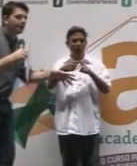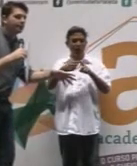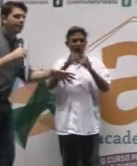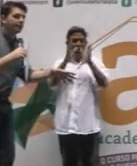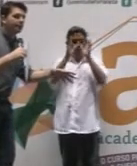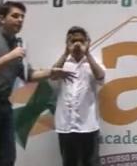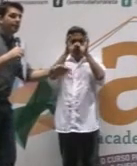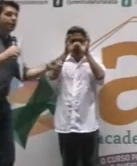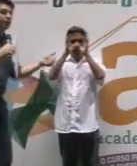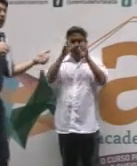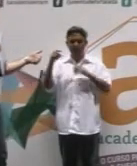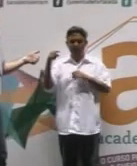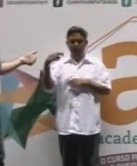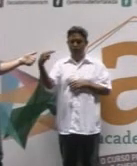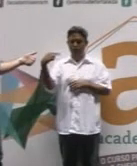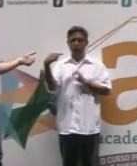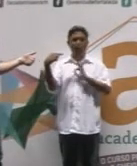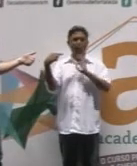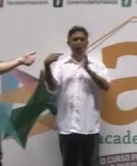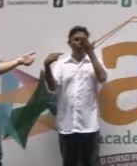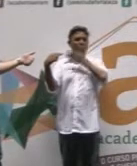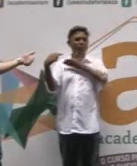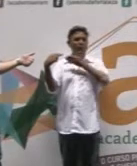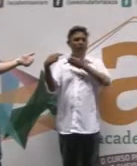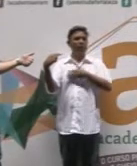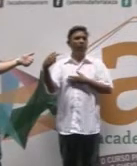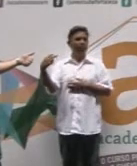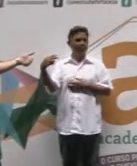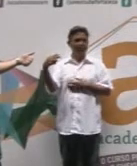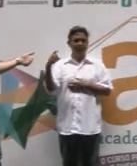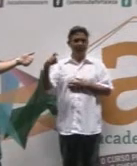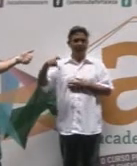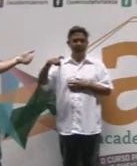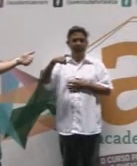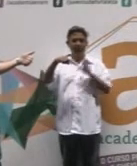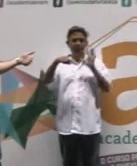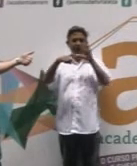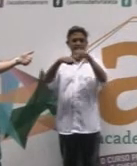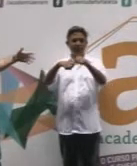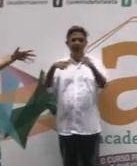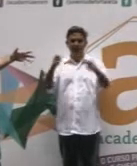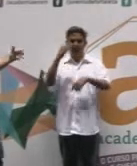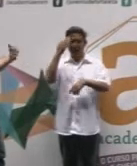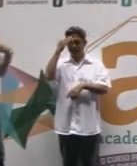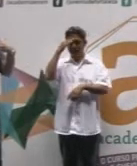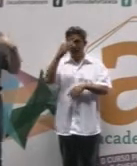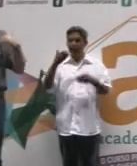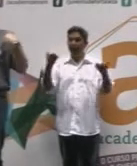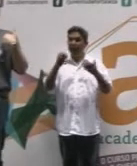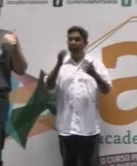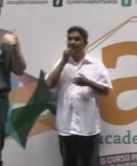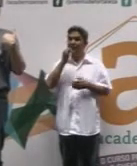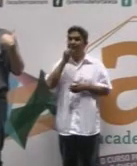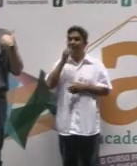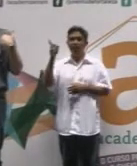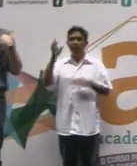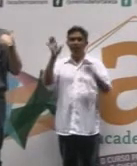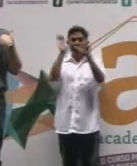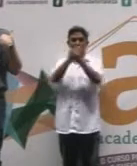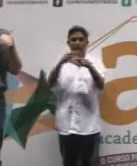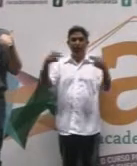aqui e não vê o predador. Deu para entender? Sim ou não? Agora, se eu for um outro